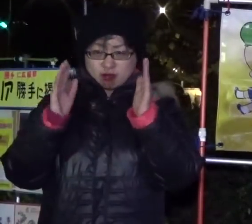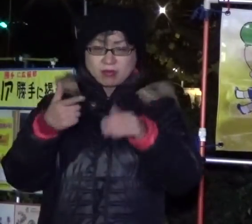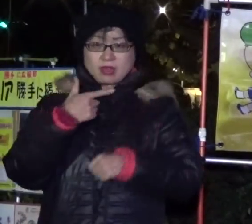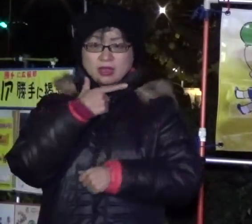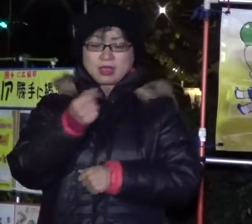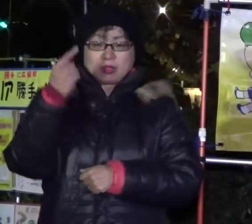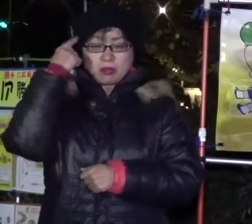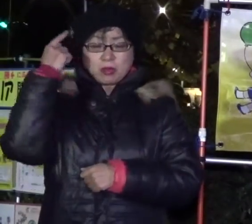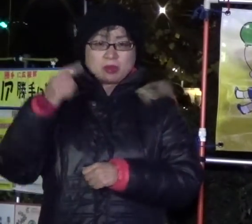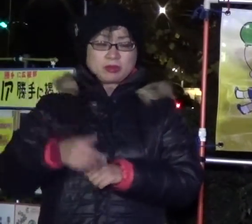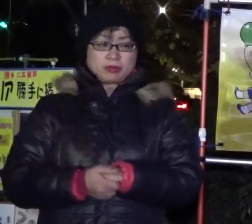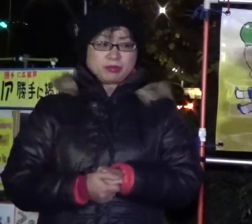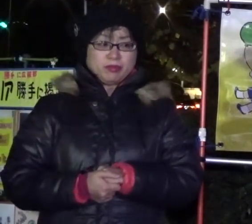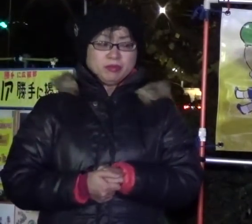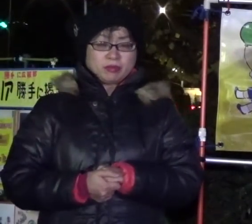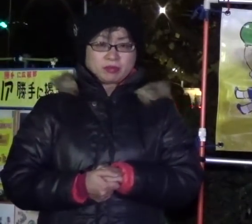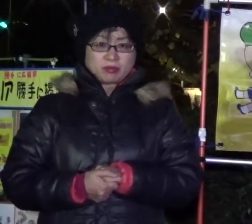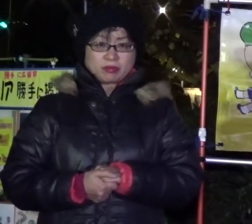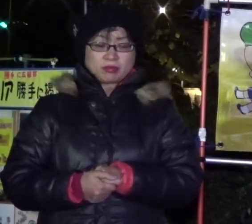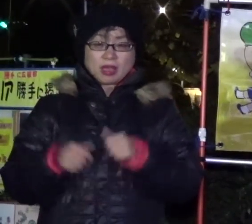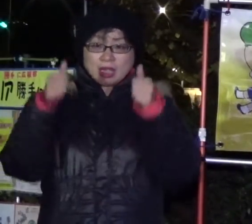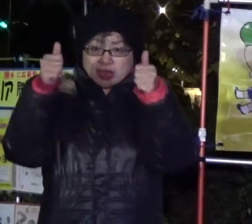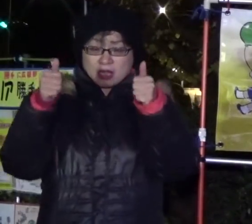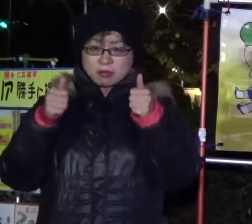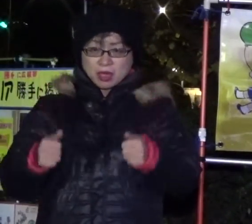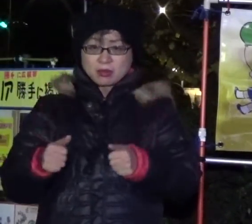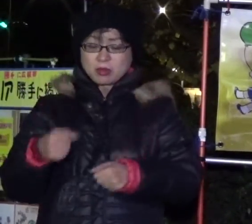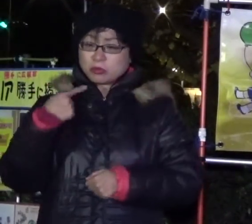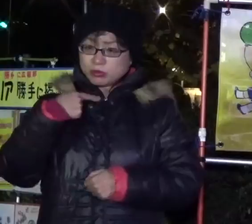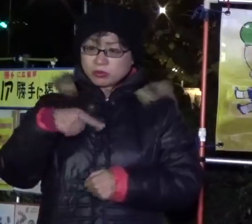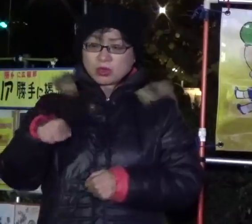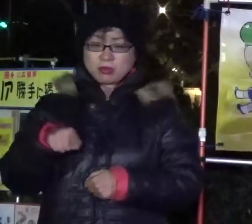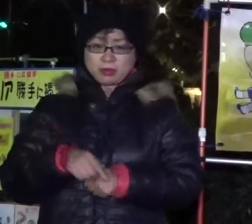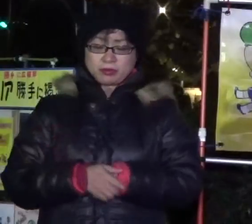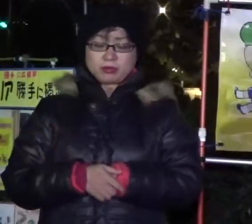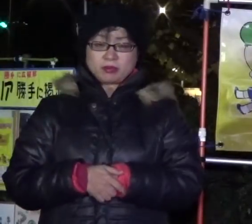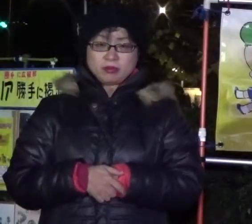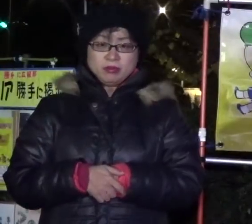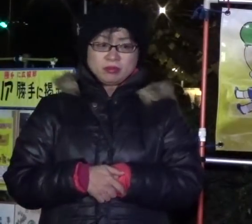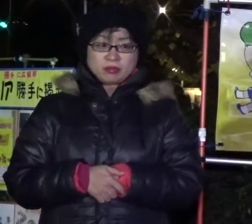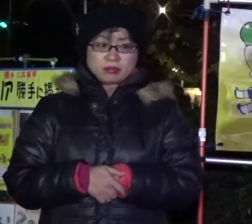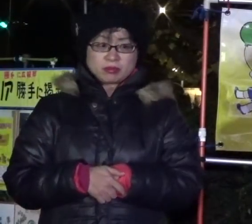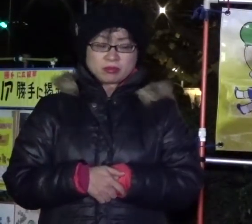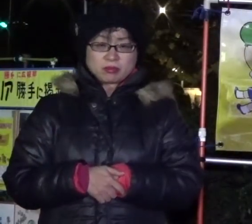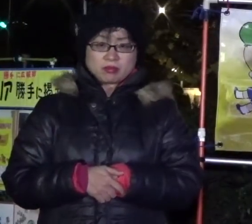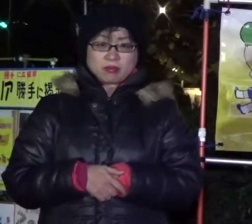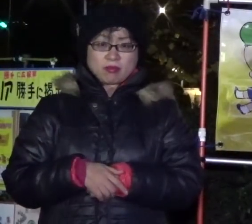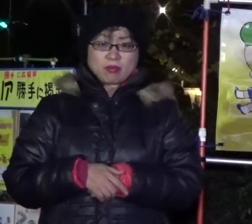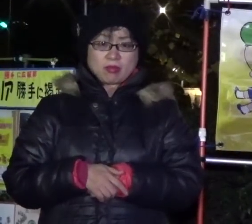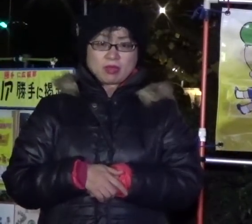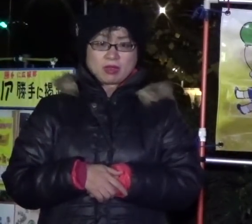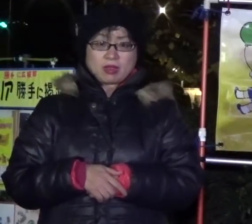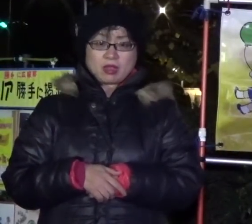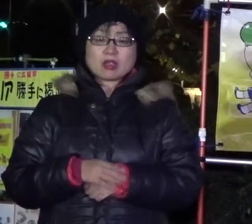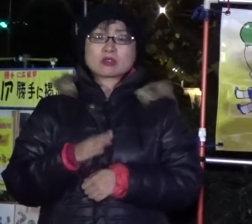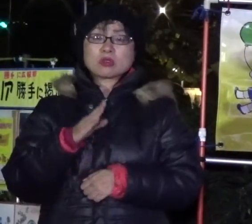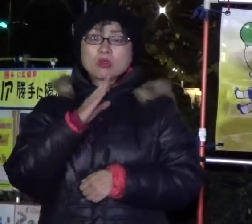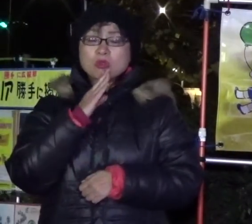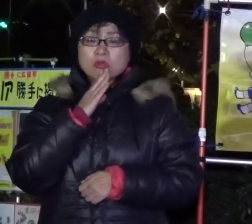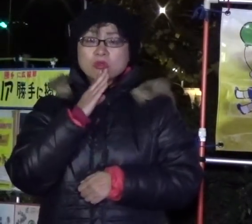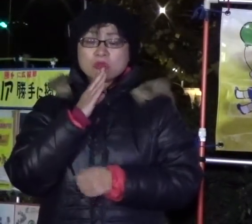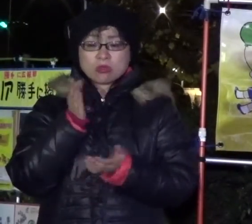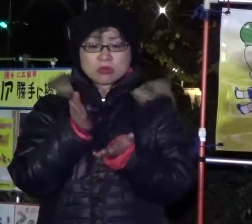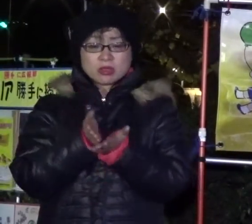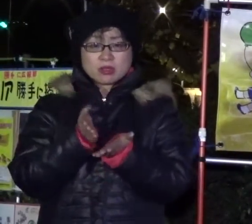判水木あったんです。行ってきました。何一つ真実は語ってません